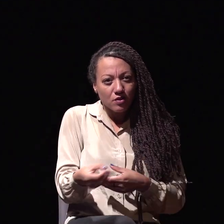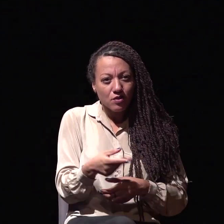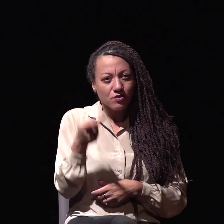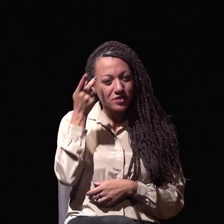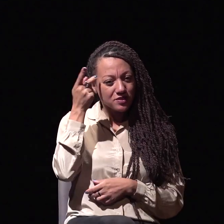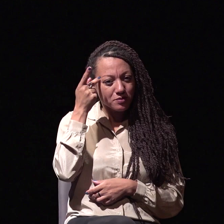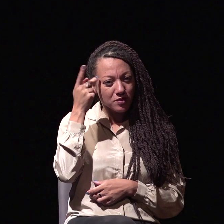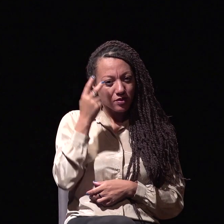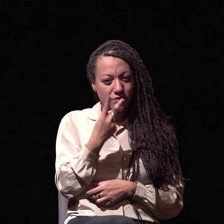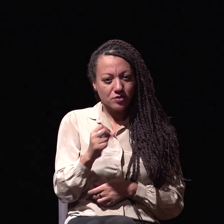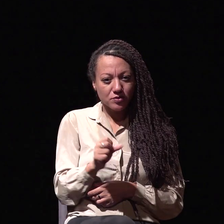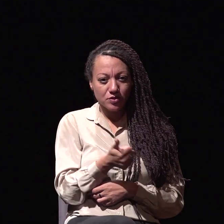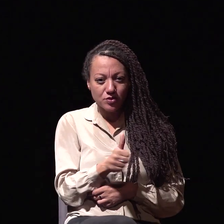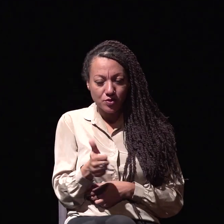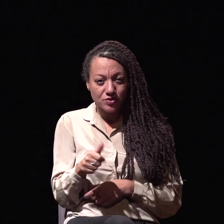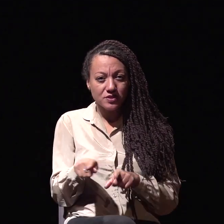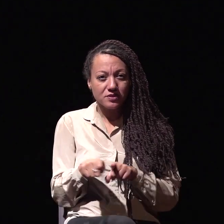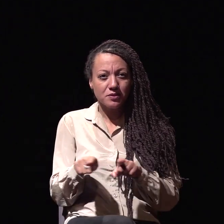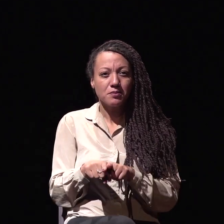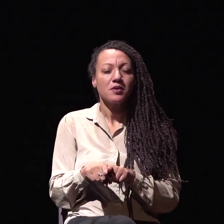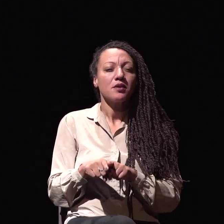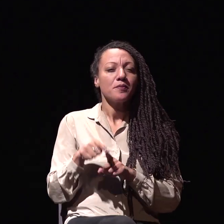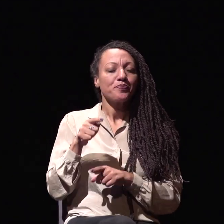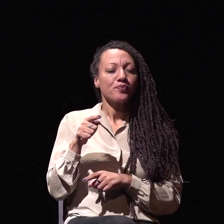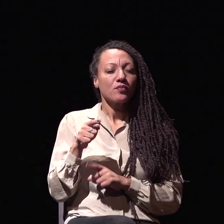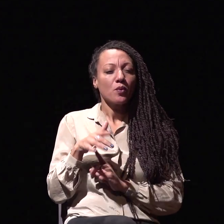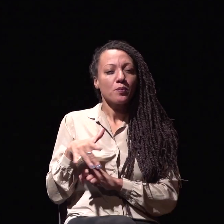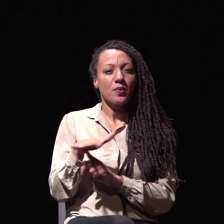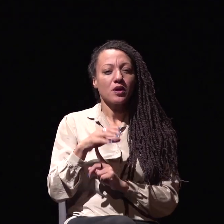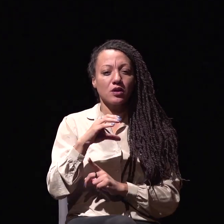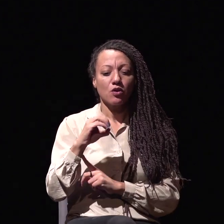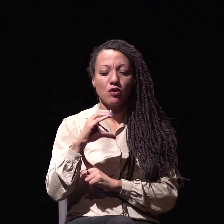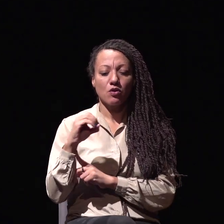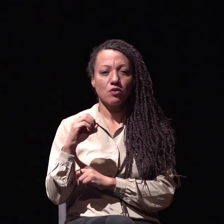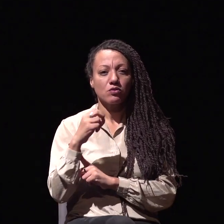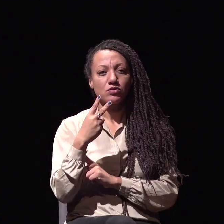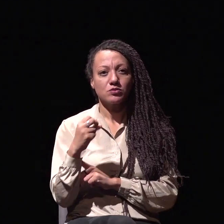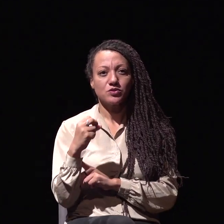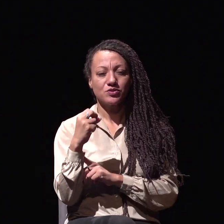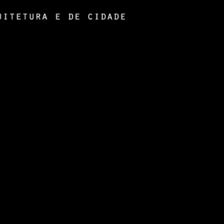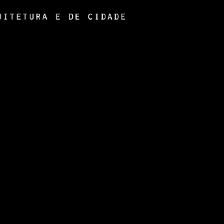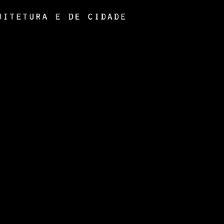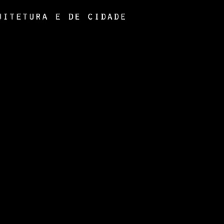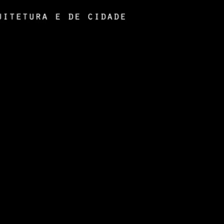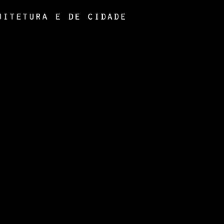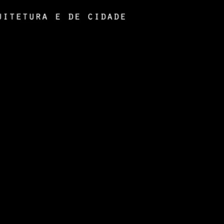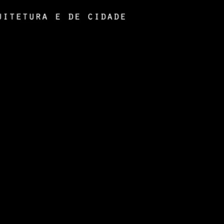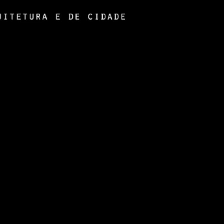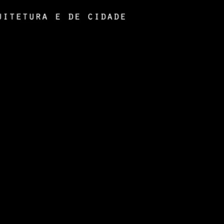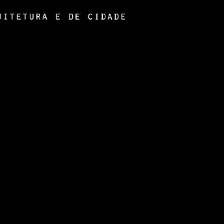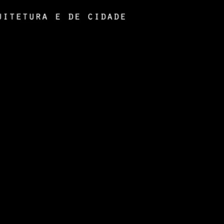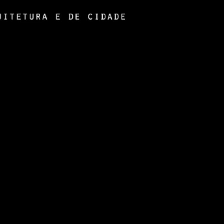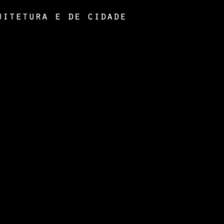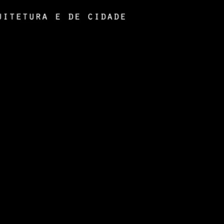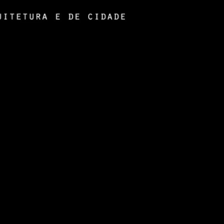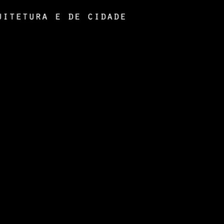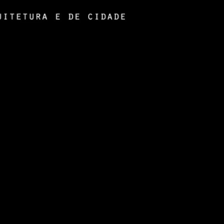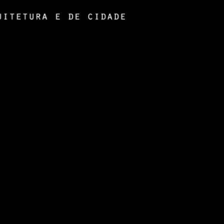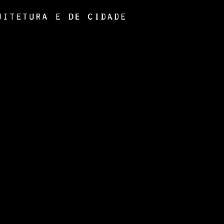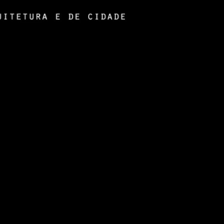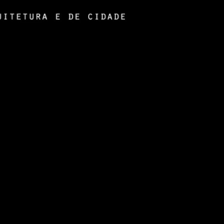Parque Estadual do Cocó 2017. Por favor, professora. Obrigado.